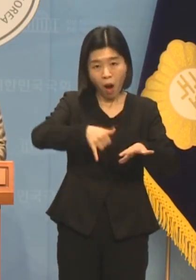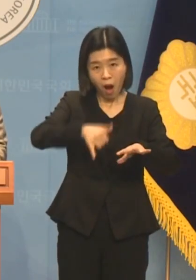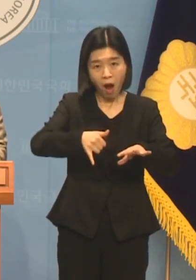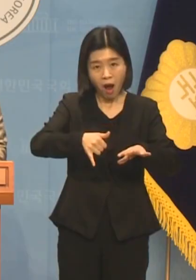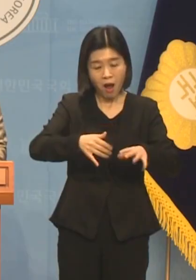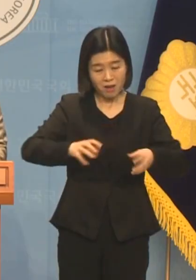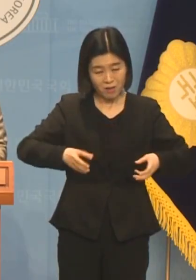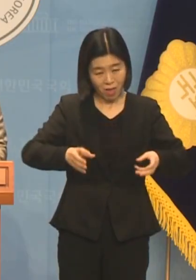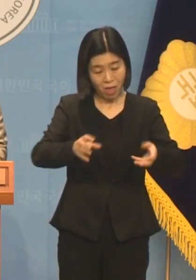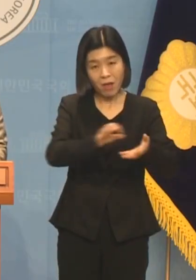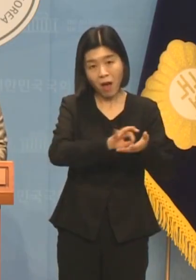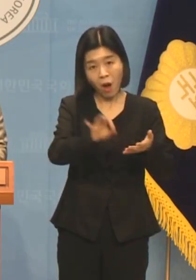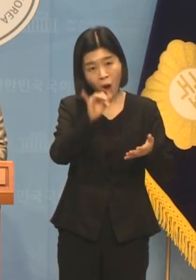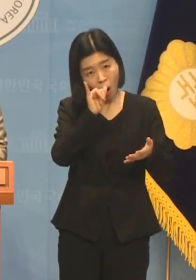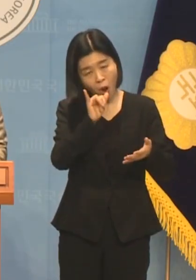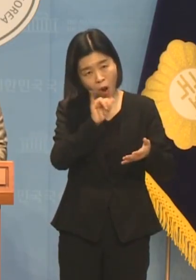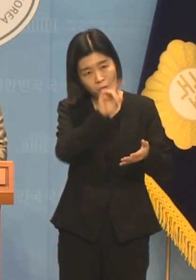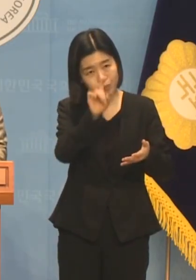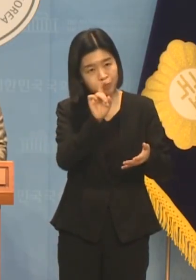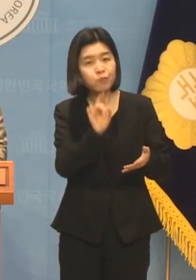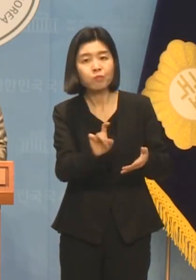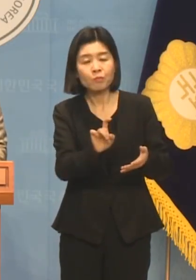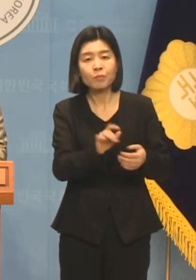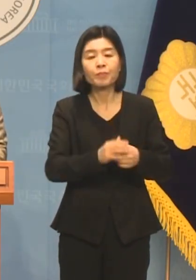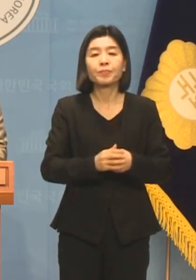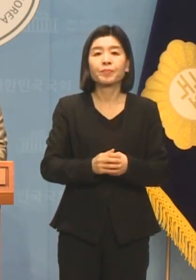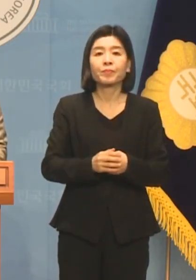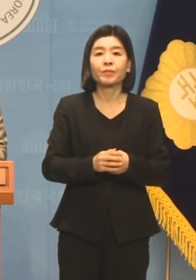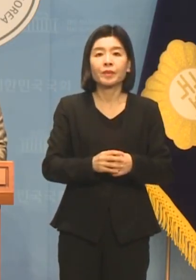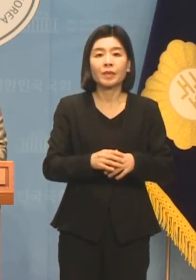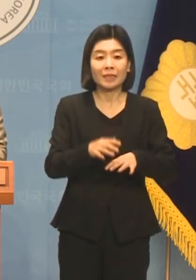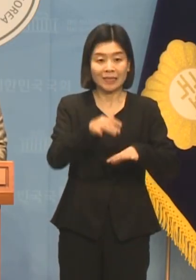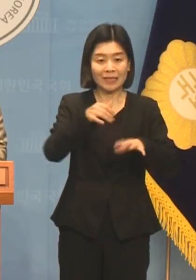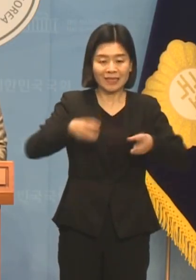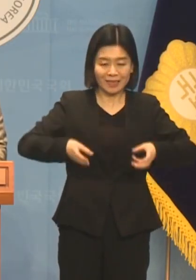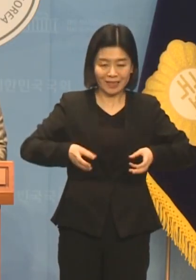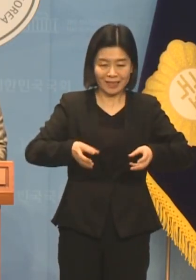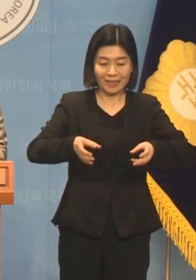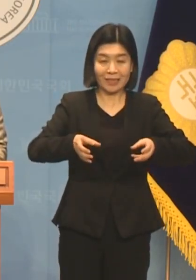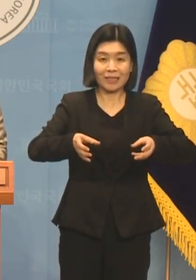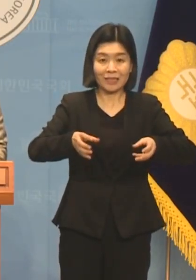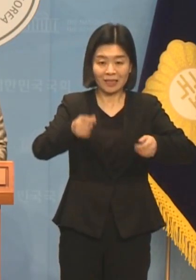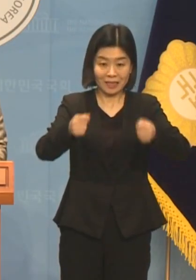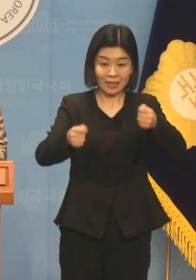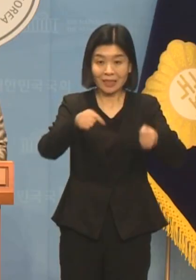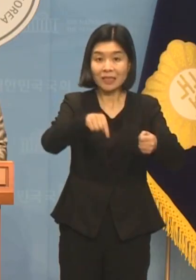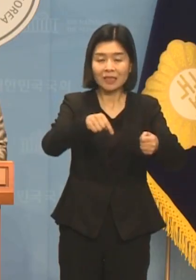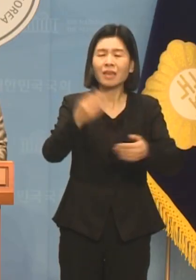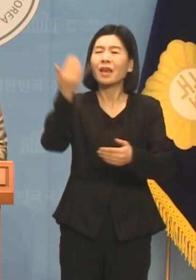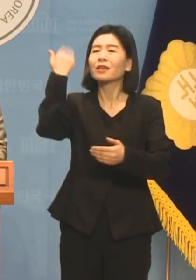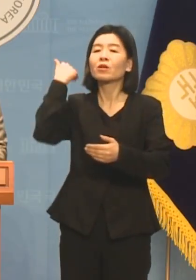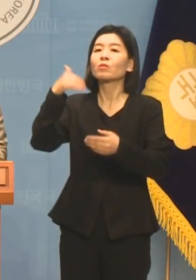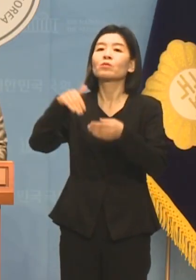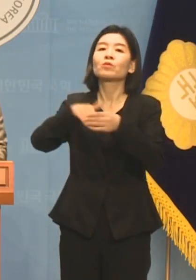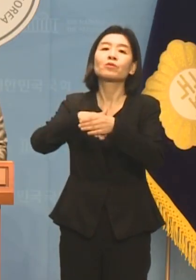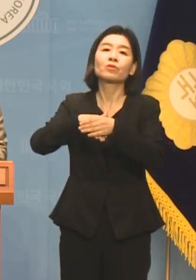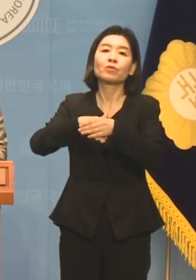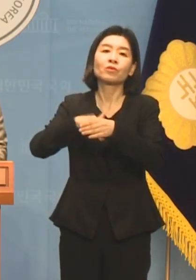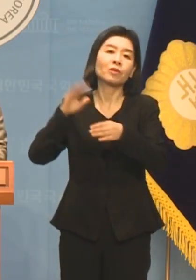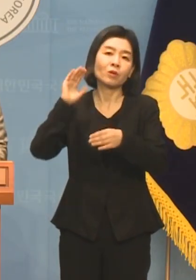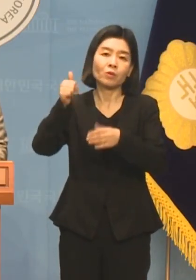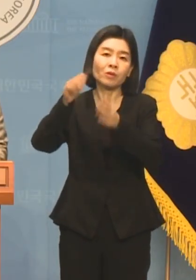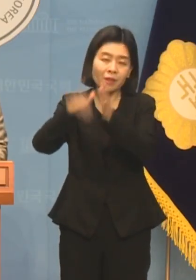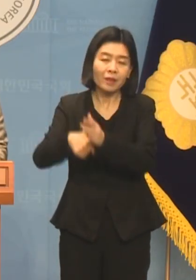가졌습니다. 아니나 다를까 그들이 동원한 트랙터는 문정부 당시 북한으로 보내기